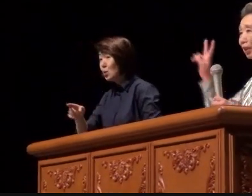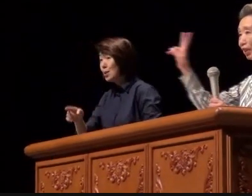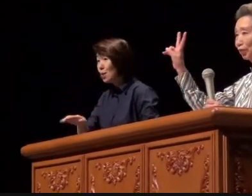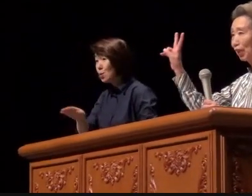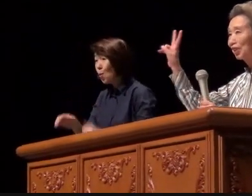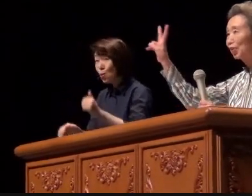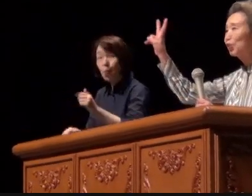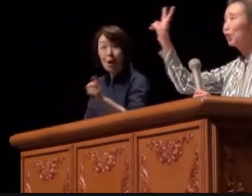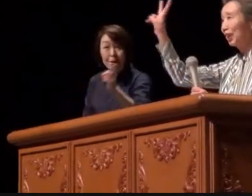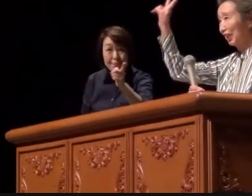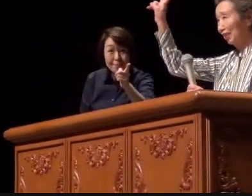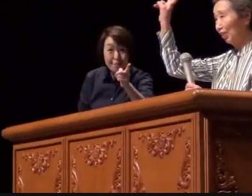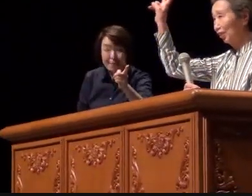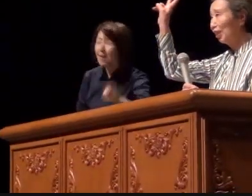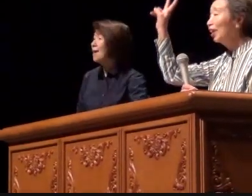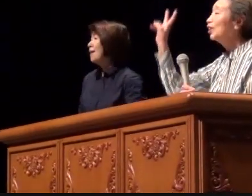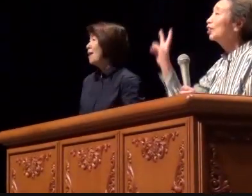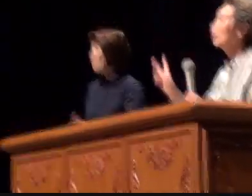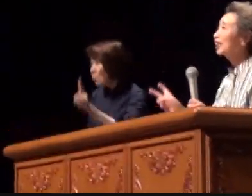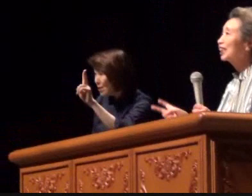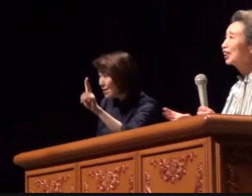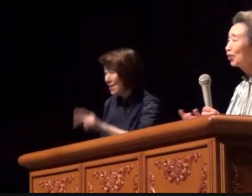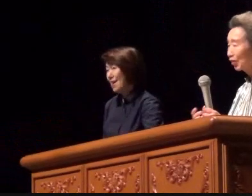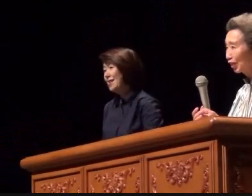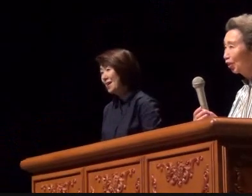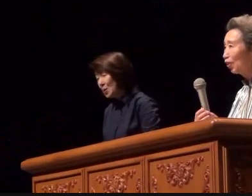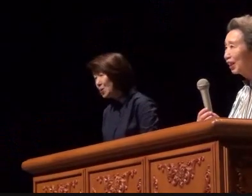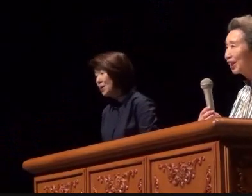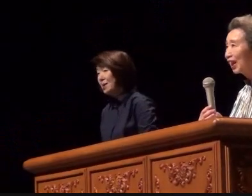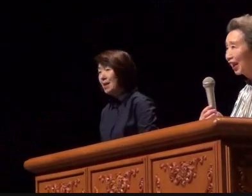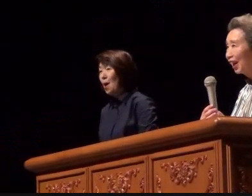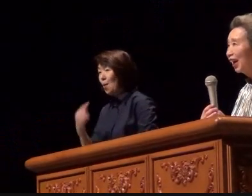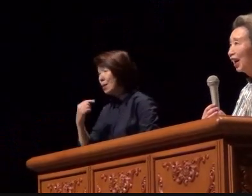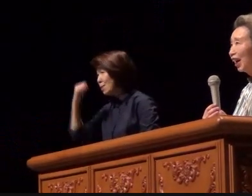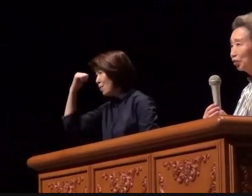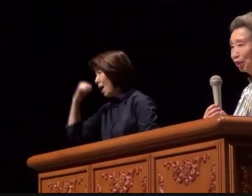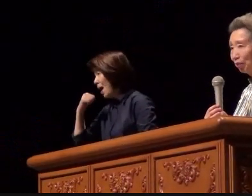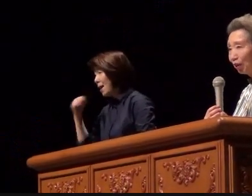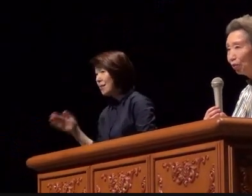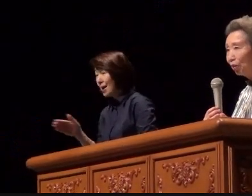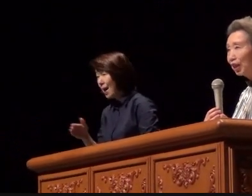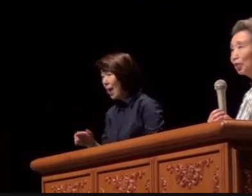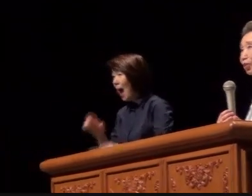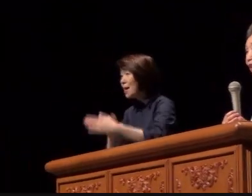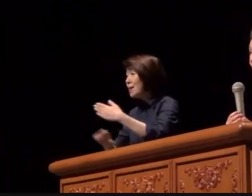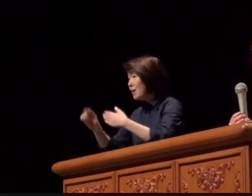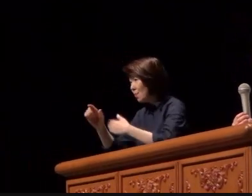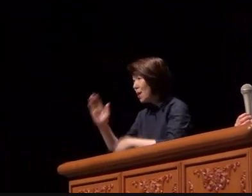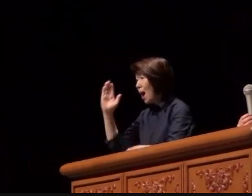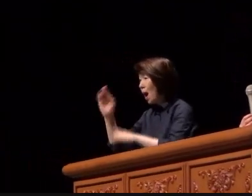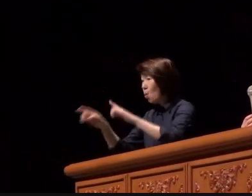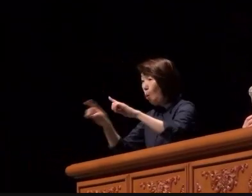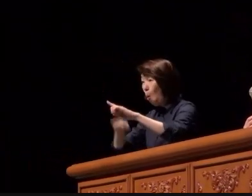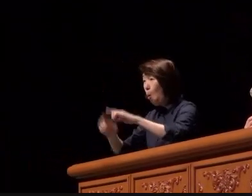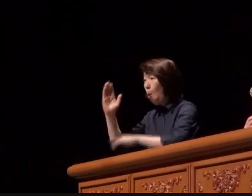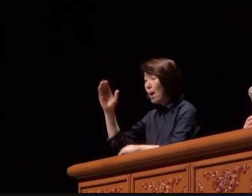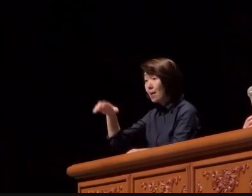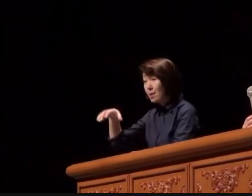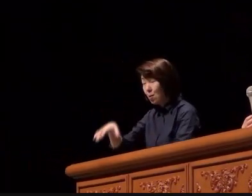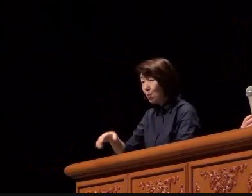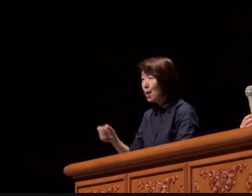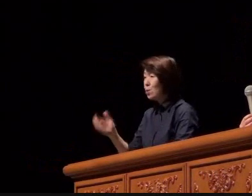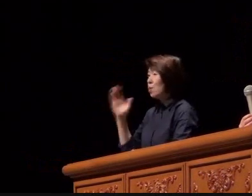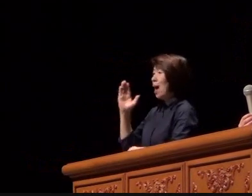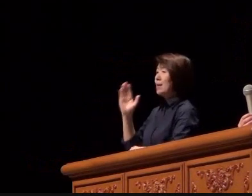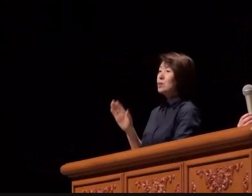その子がパッて2つ声を出したんですよね。で、私と今日朝から日比谷公会堂でちょっと話